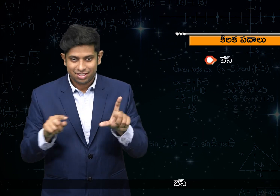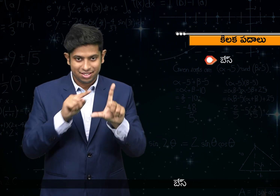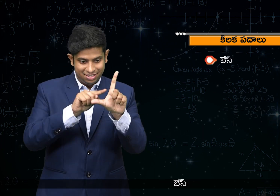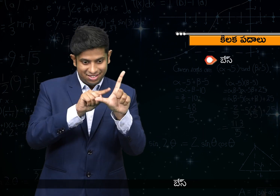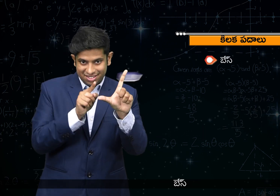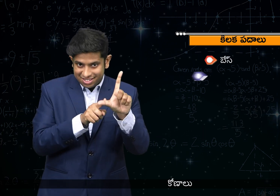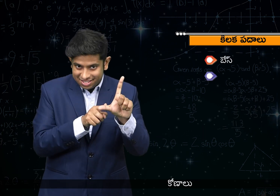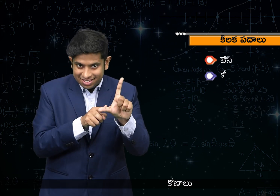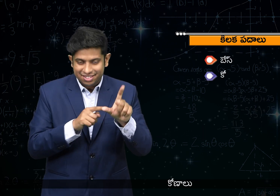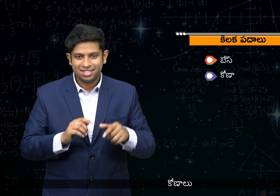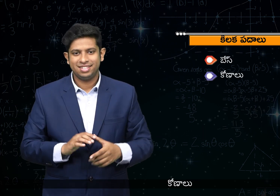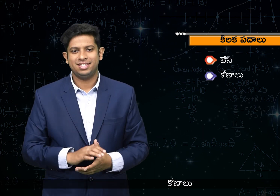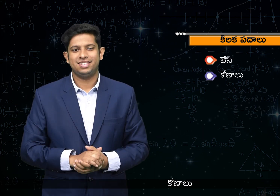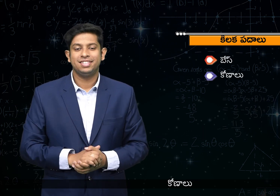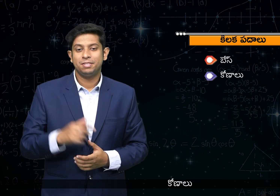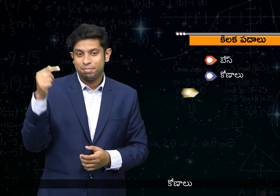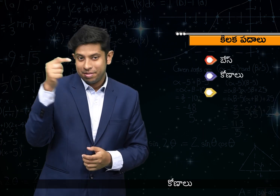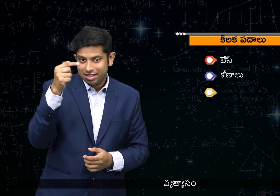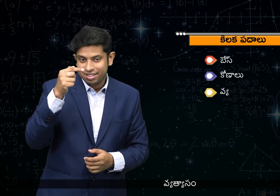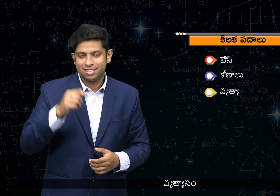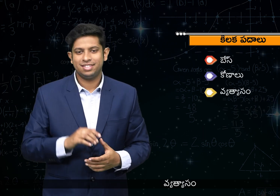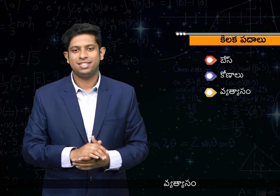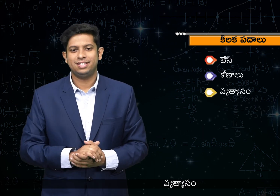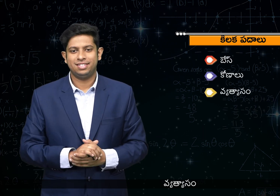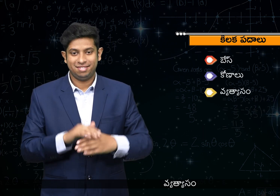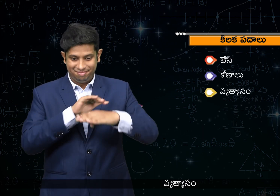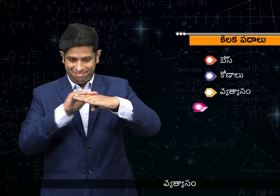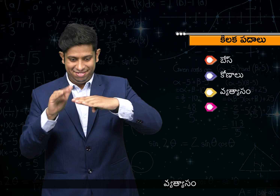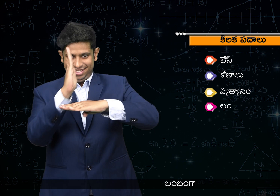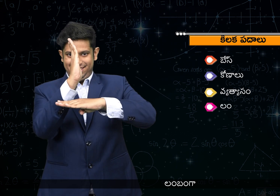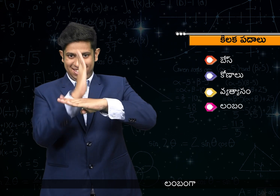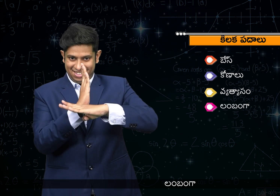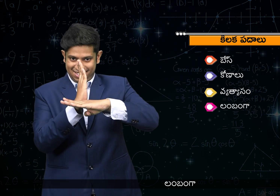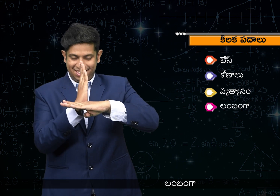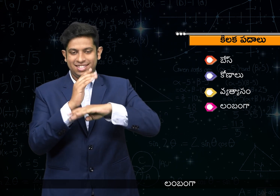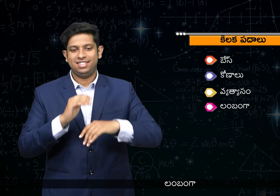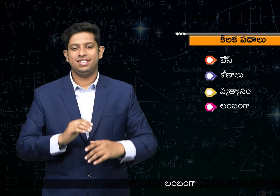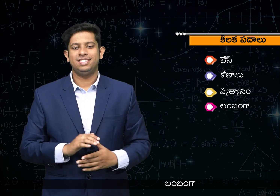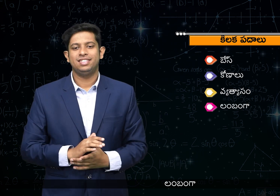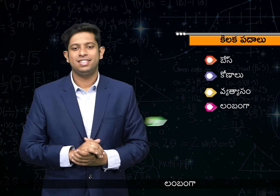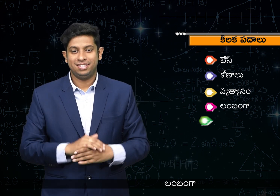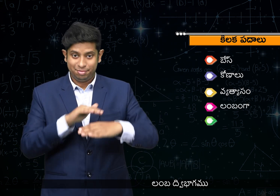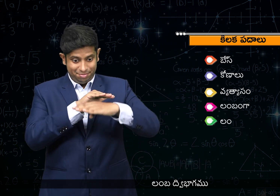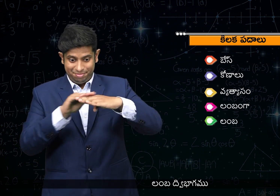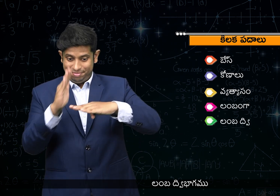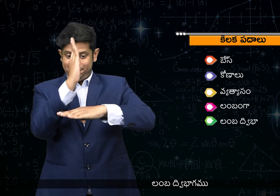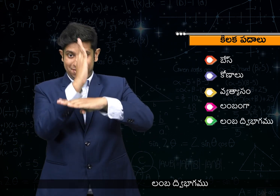బేస్, కోణాలు, వ్యత్యాసం, లంబంగా, లంబ